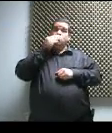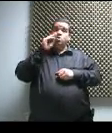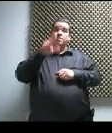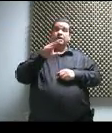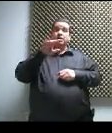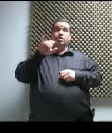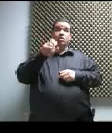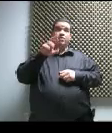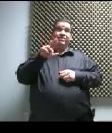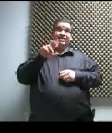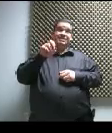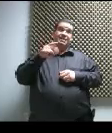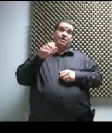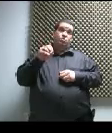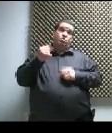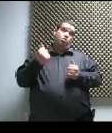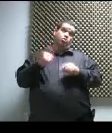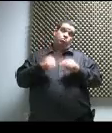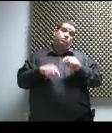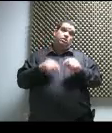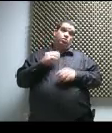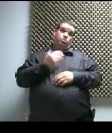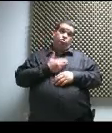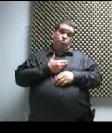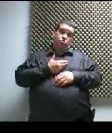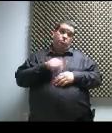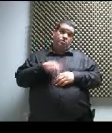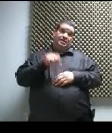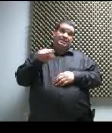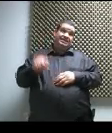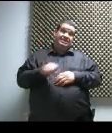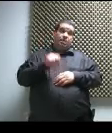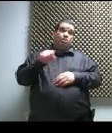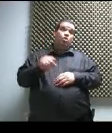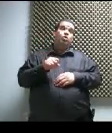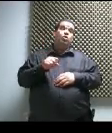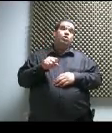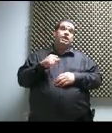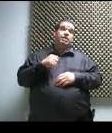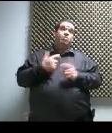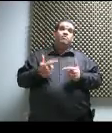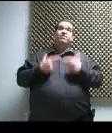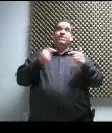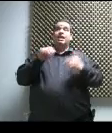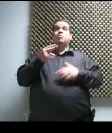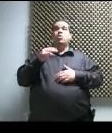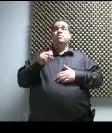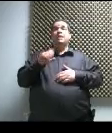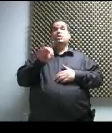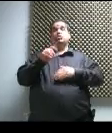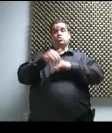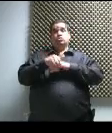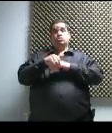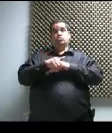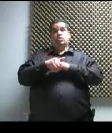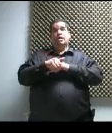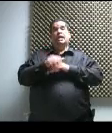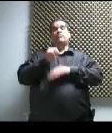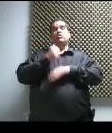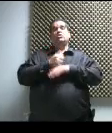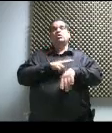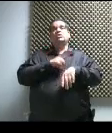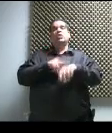Javier Santiago, que no pudo estar con nosotros. Este sábado tenemos Vive la Bohemia a las 8 de la noche en la sede de la